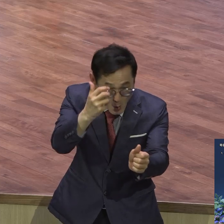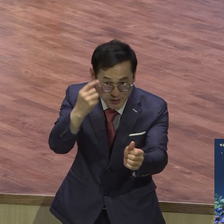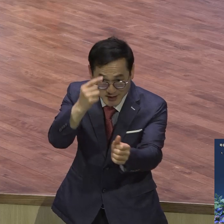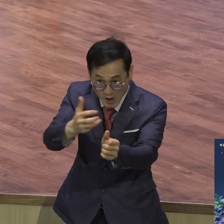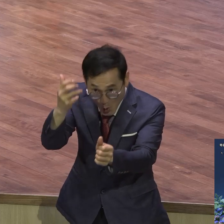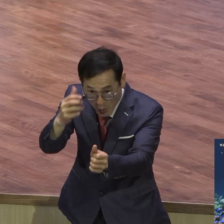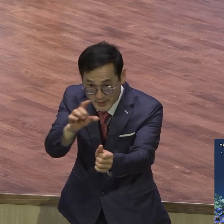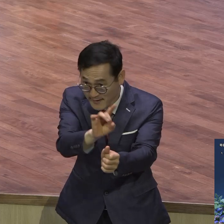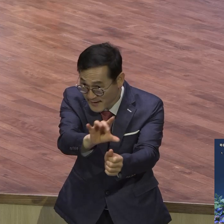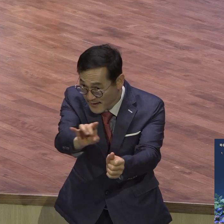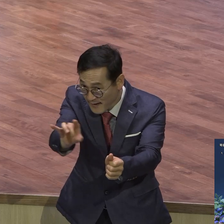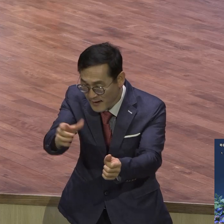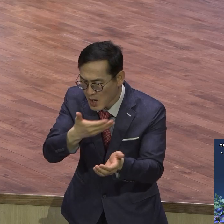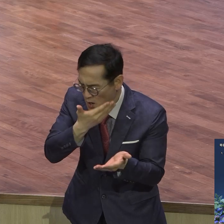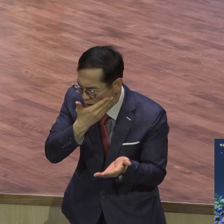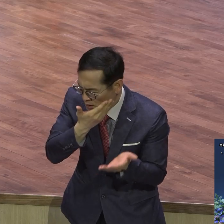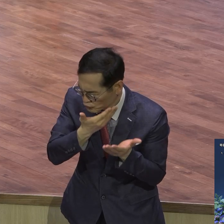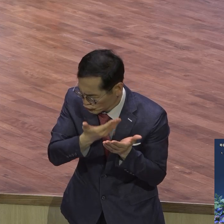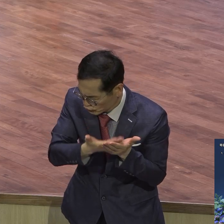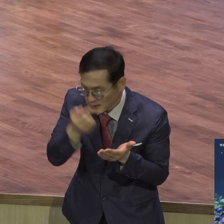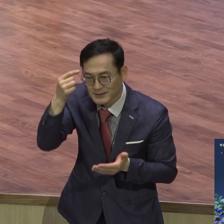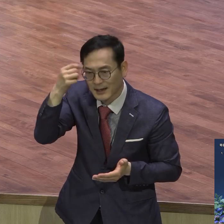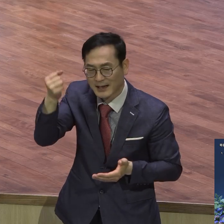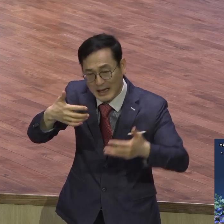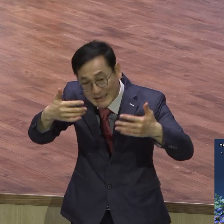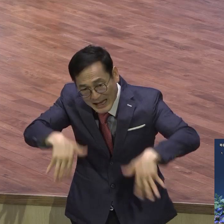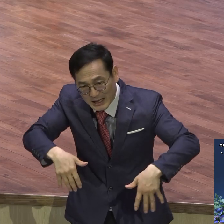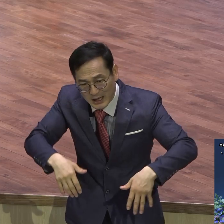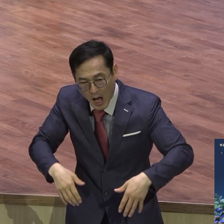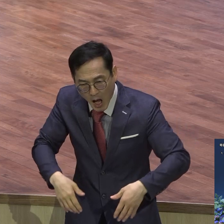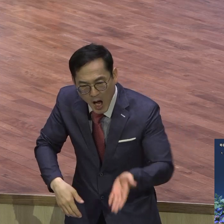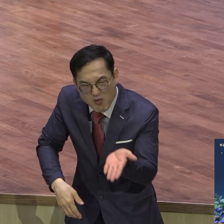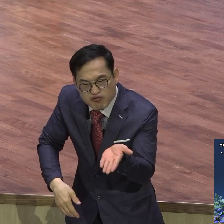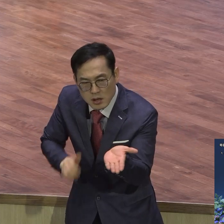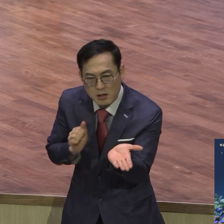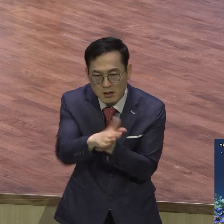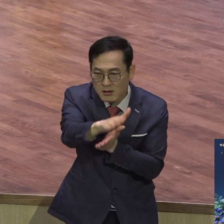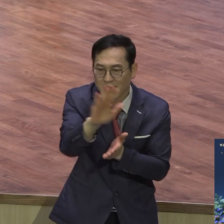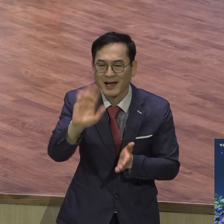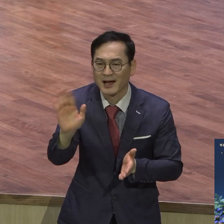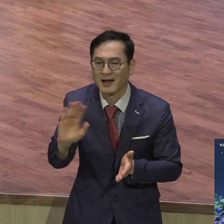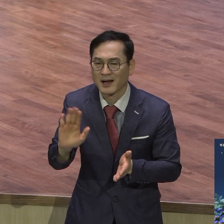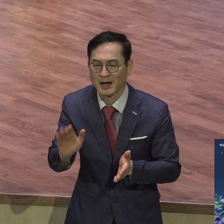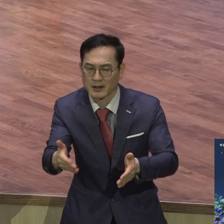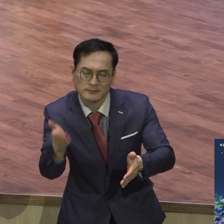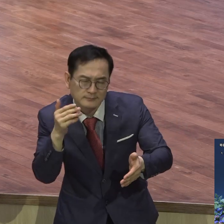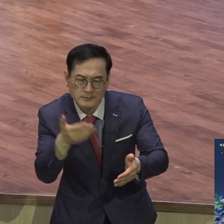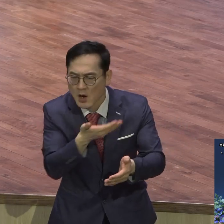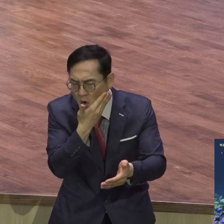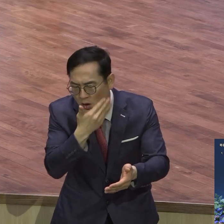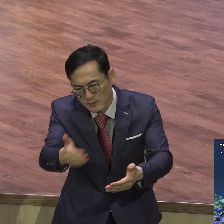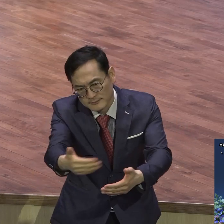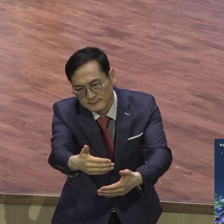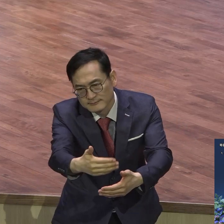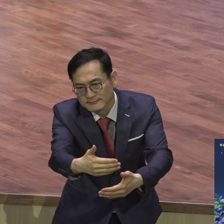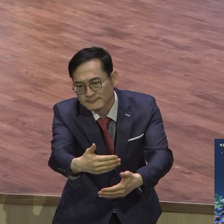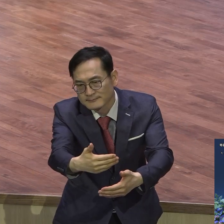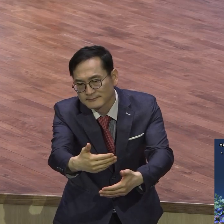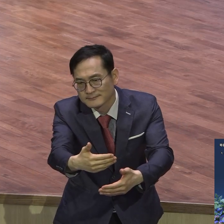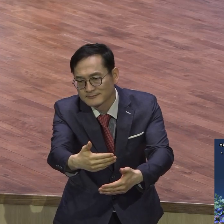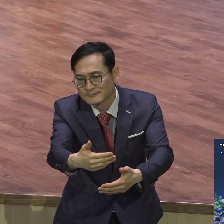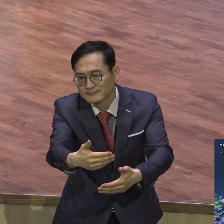소중히 여기시는 예수님의 가슴 그 가슴을 가져야 돼요 그 가슴을